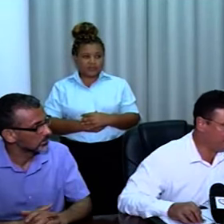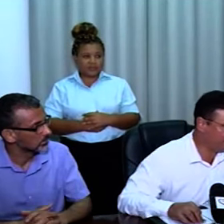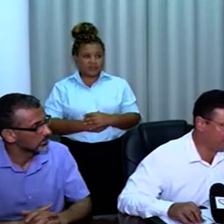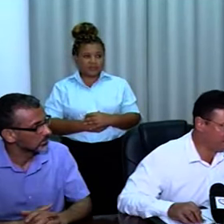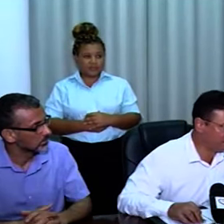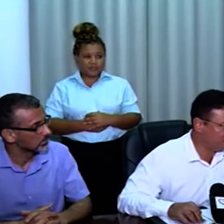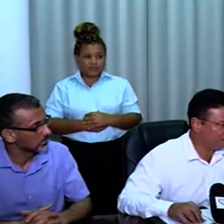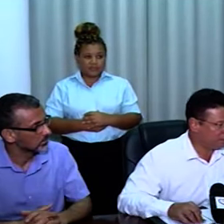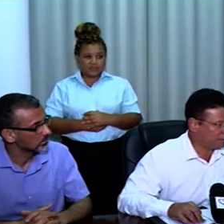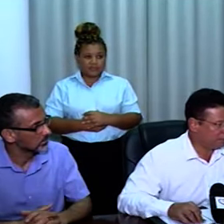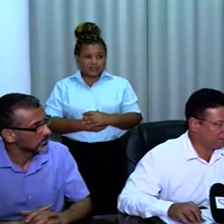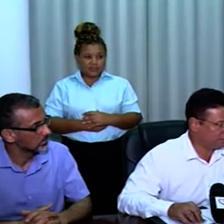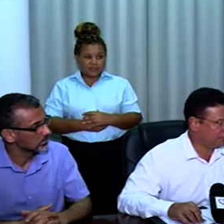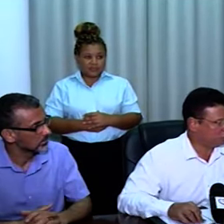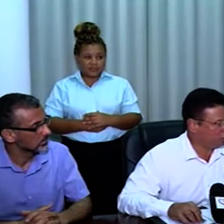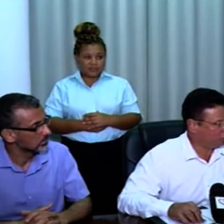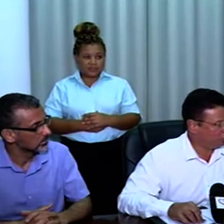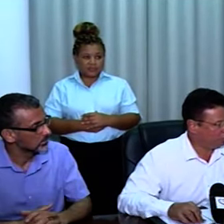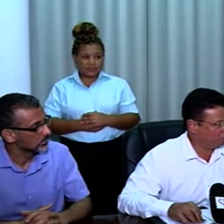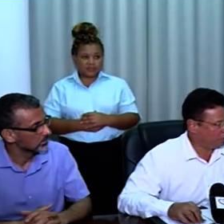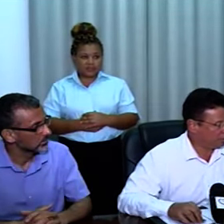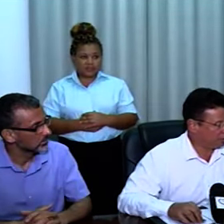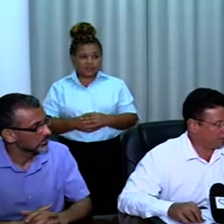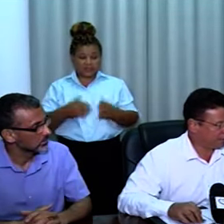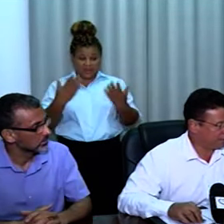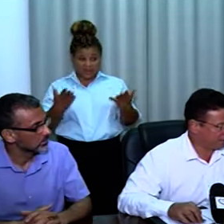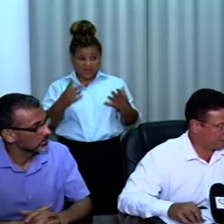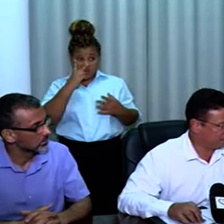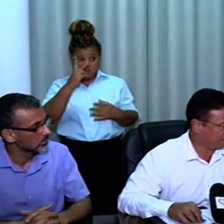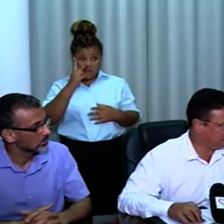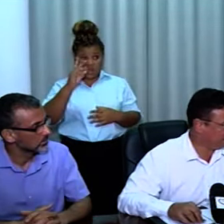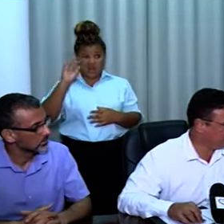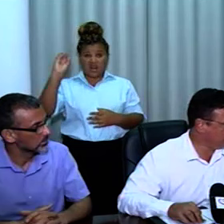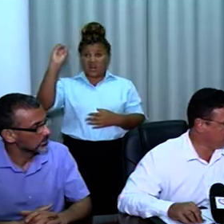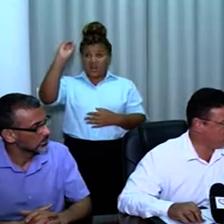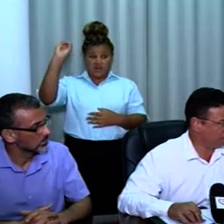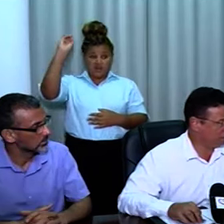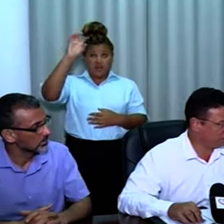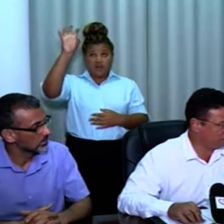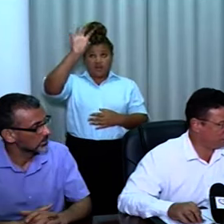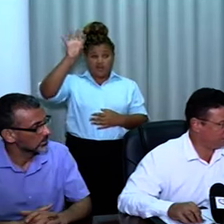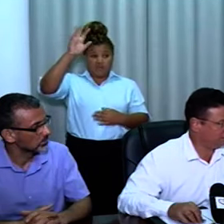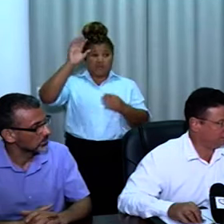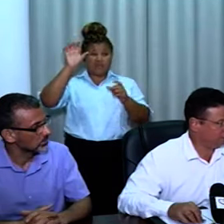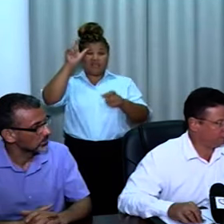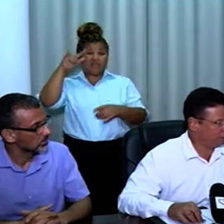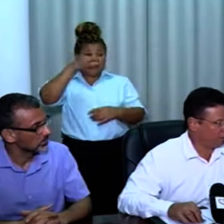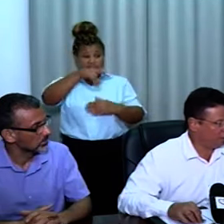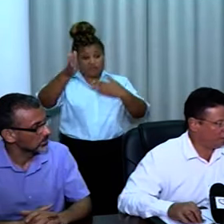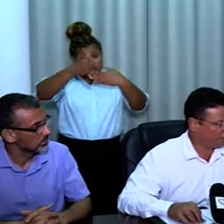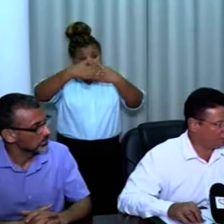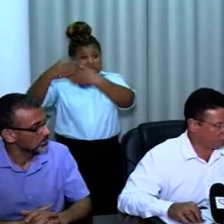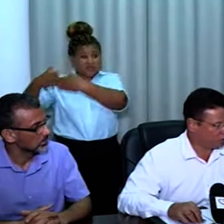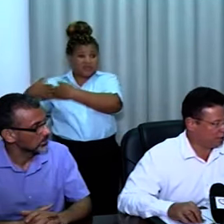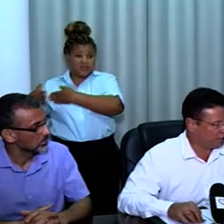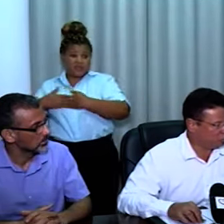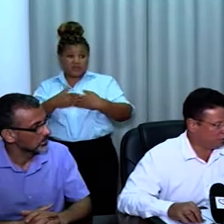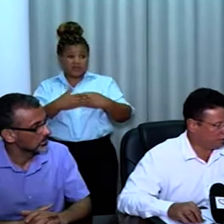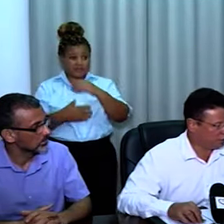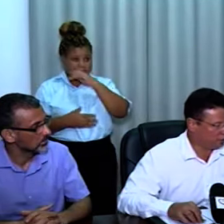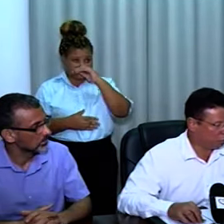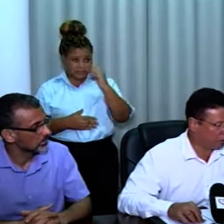nous, avec sa bonne situation, les groupes, quand c'est pas ça, c'est qu'il entre, il réduit en quantité. Et s'il continue